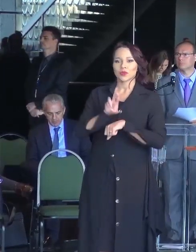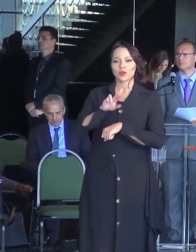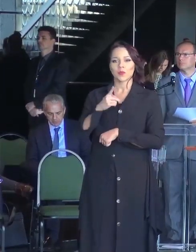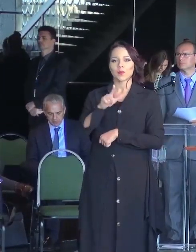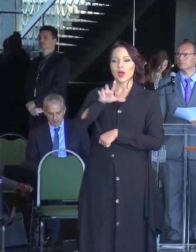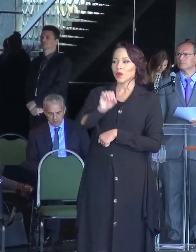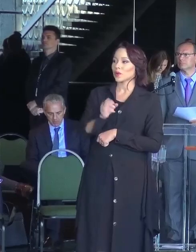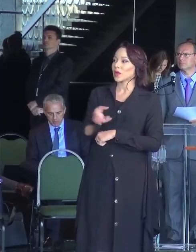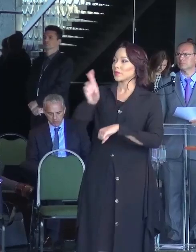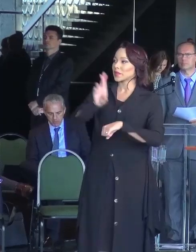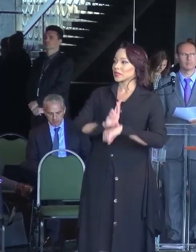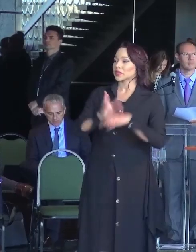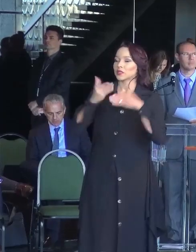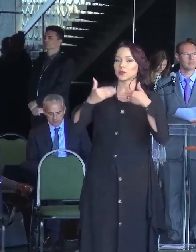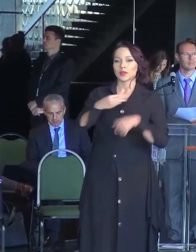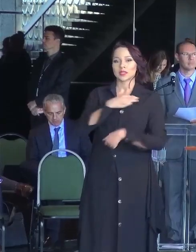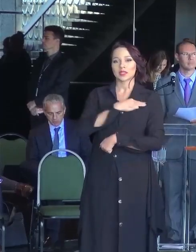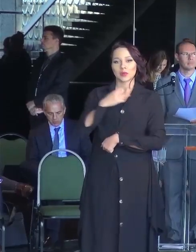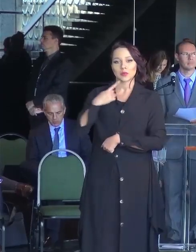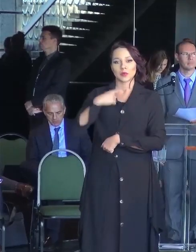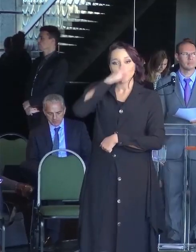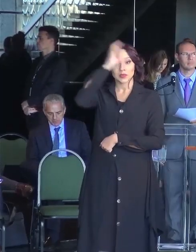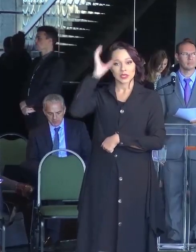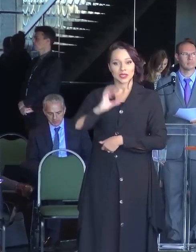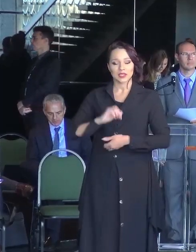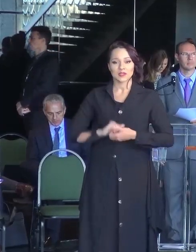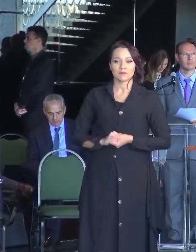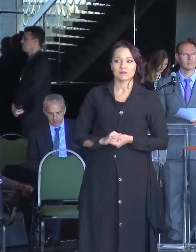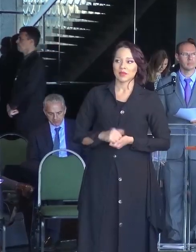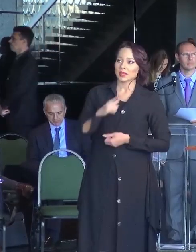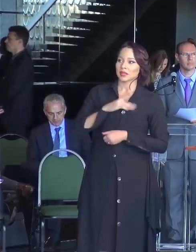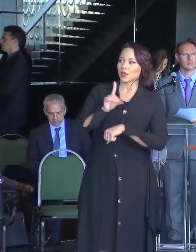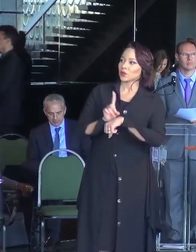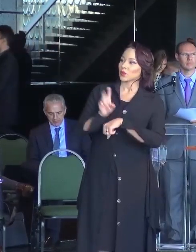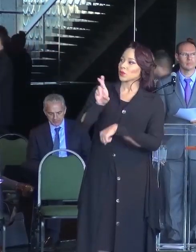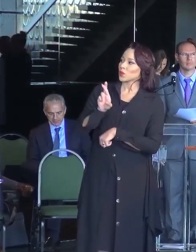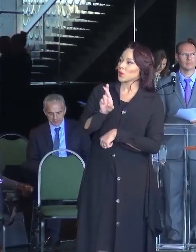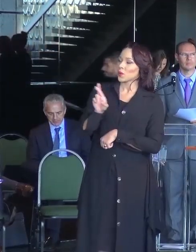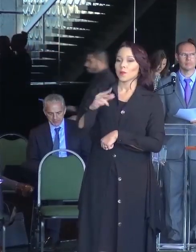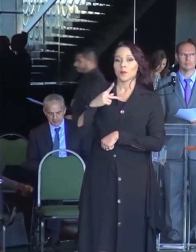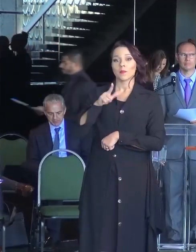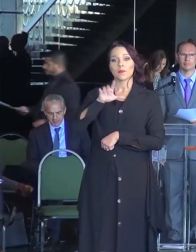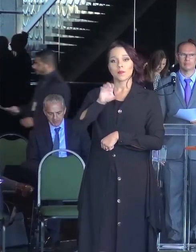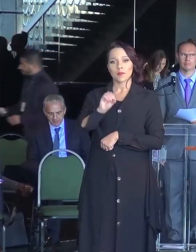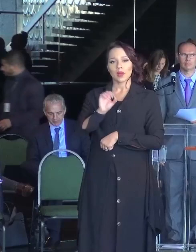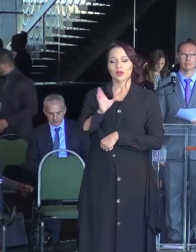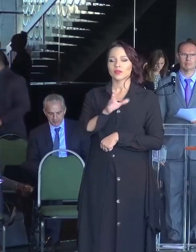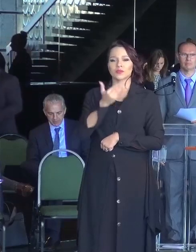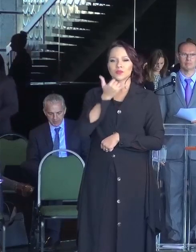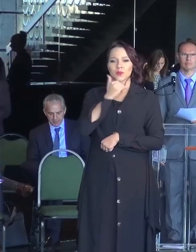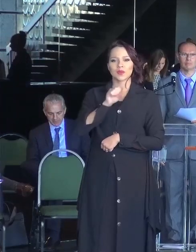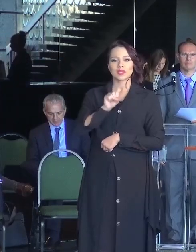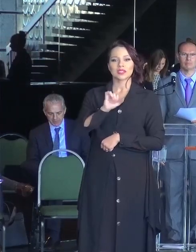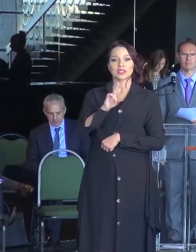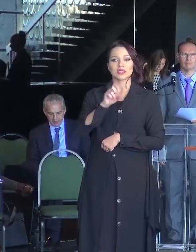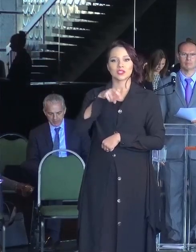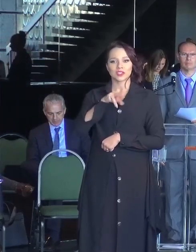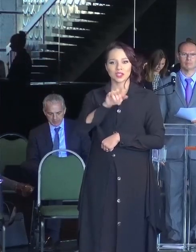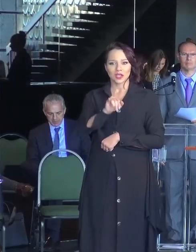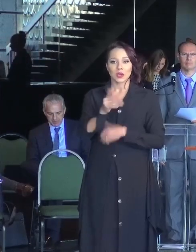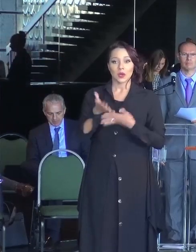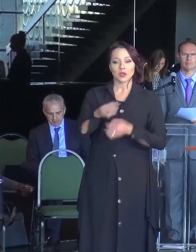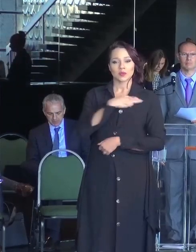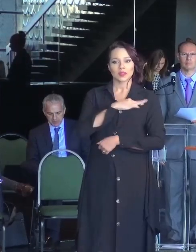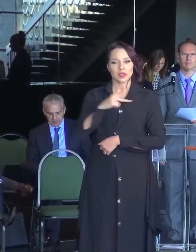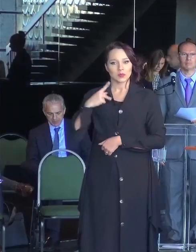Binicheschi, representando o Ministério Público do Consumidor. Eu tenho o doutor Paulo Sidney Madruga, do Ministério Público, atualmente